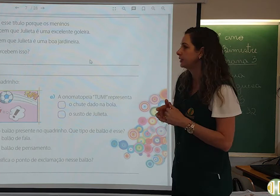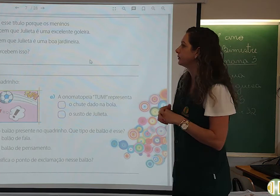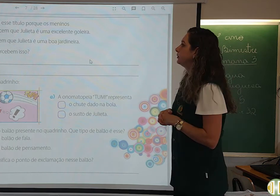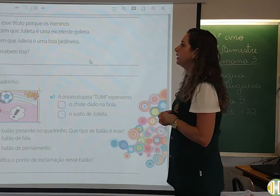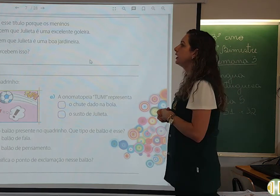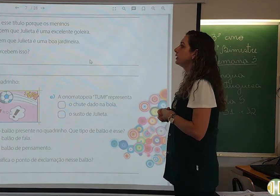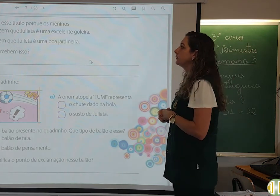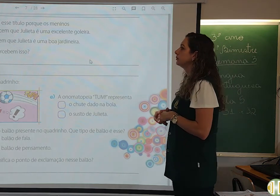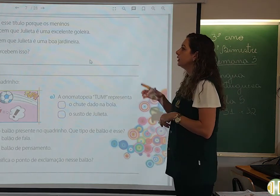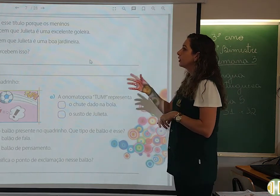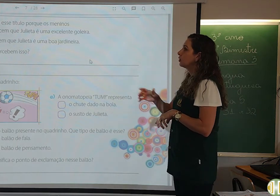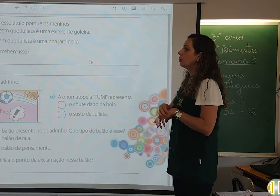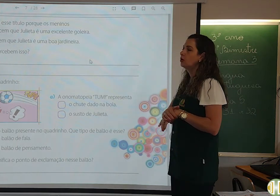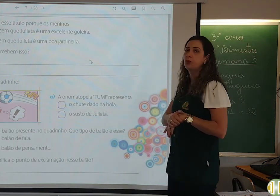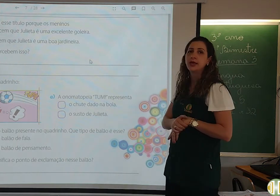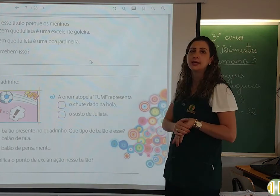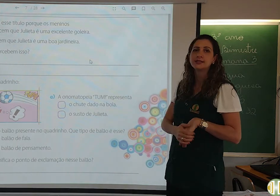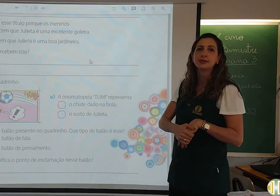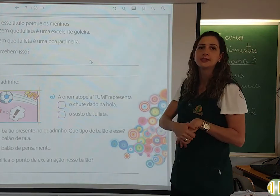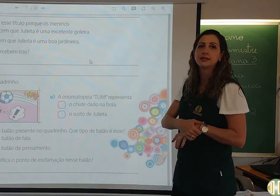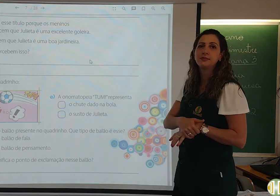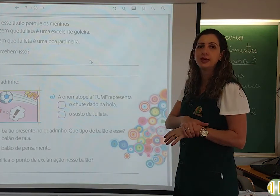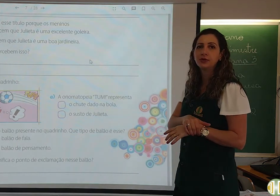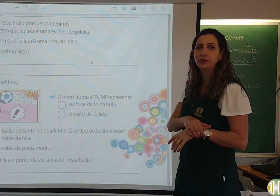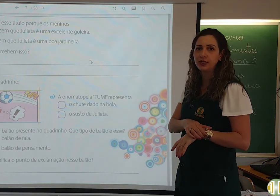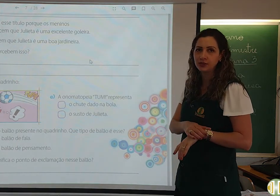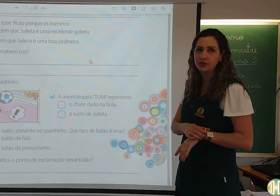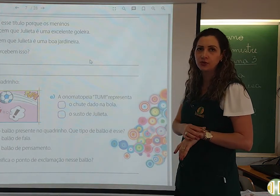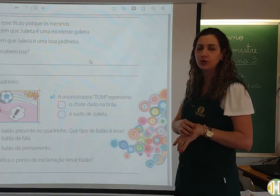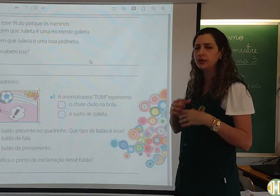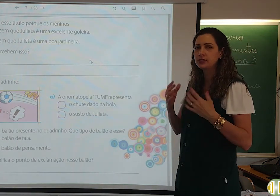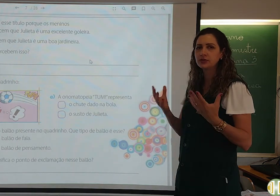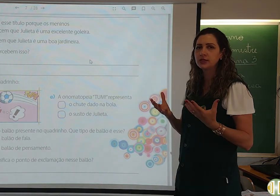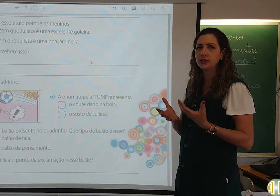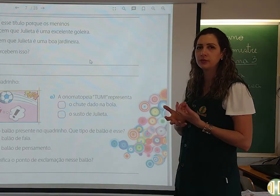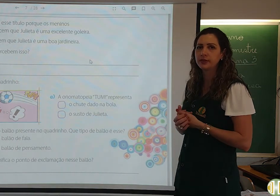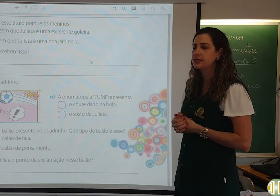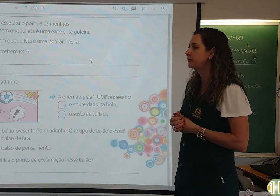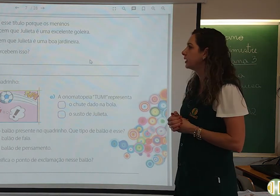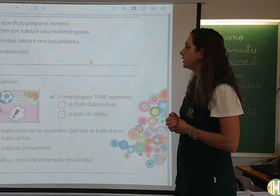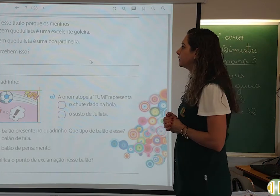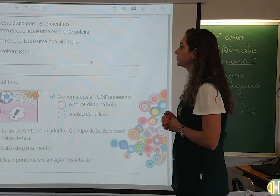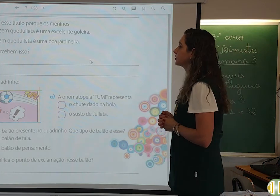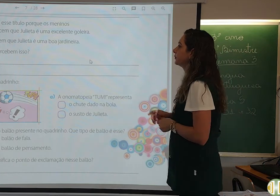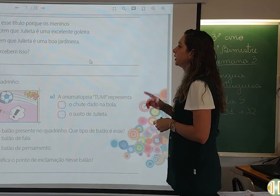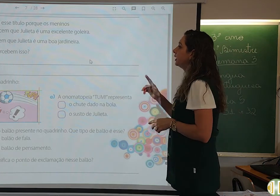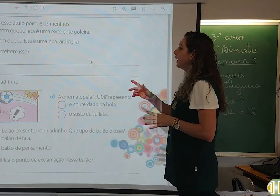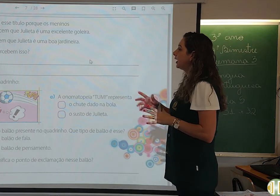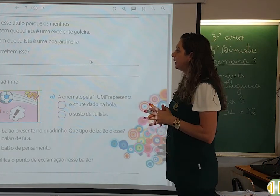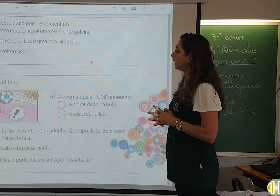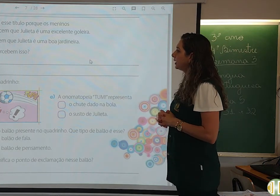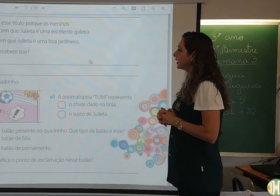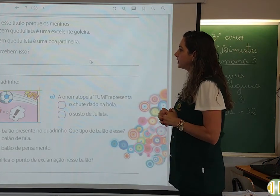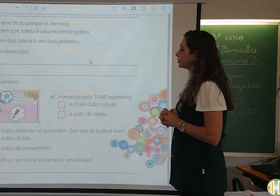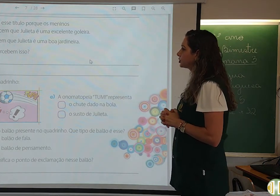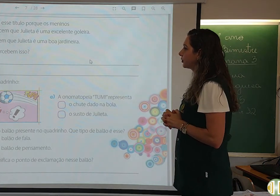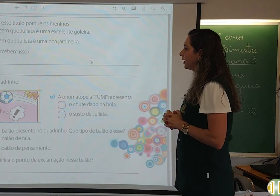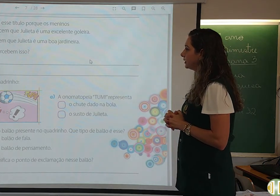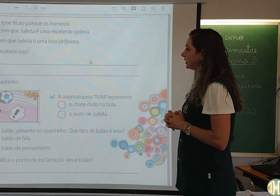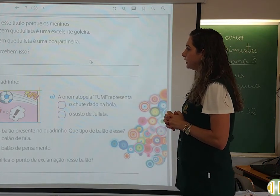jardineira. E aí? Como eles perceberam isso? Como eles conseguiram perceber isso? Releia este